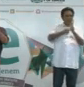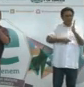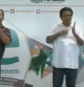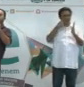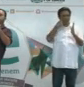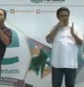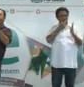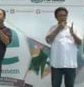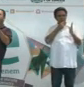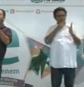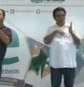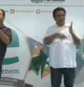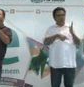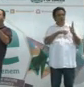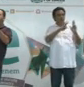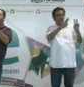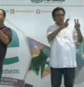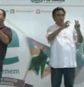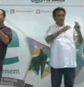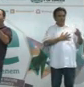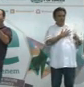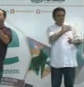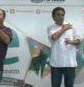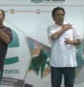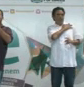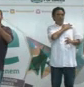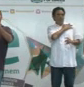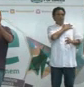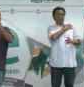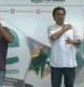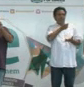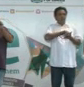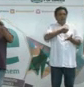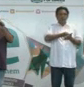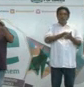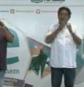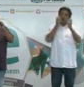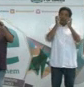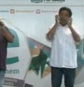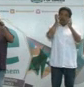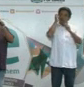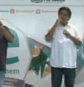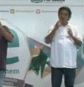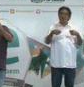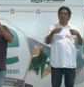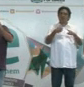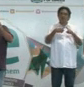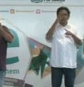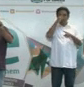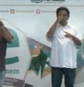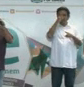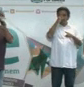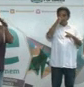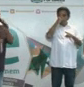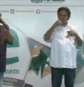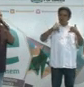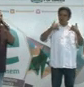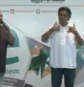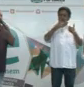conseguiu fazer um link. A redação era sobre a ditadura militar. Fique esperto, que é o aniversário da ditadura, né? 2014,